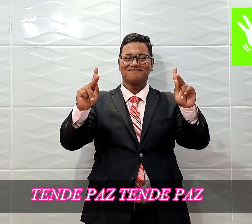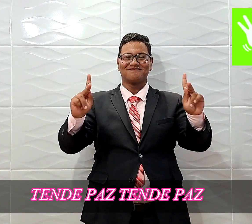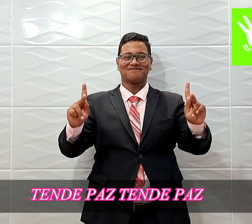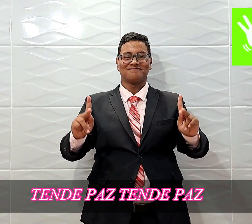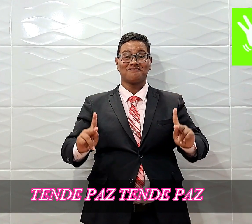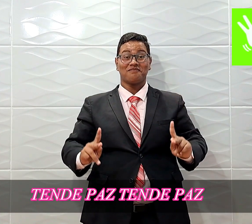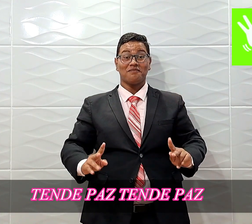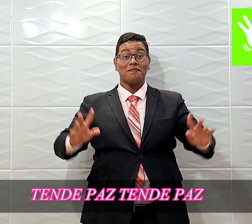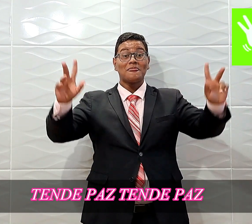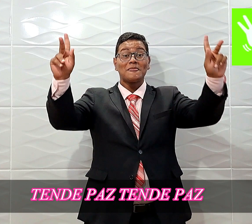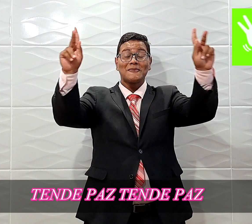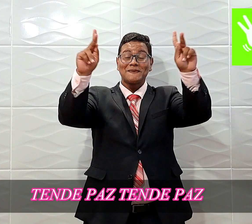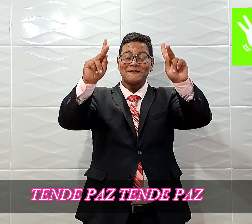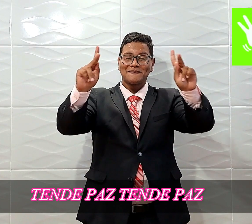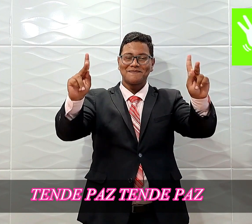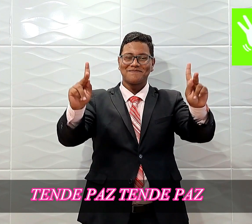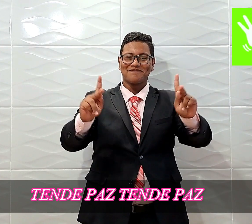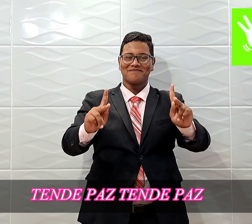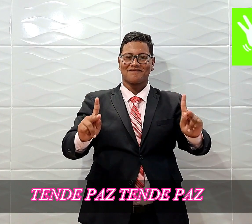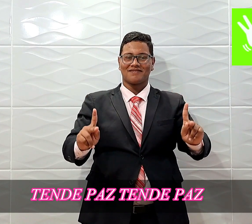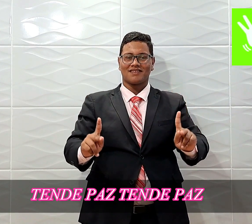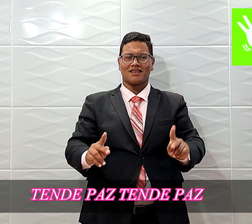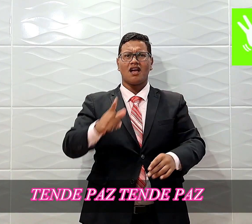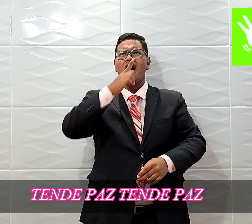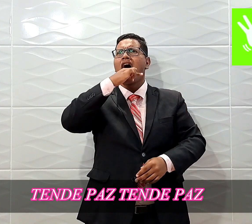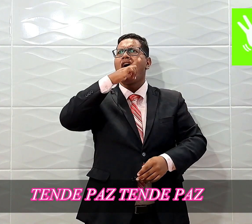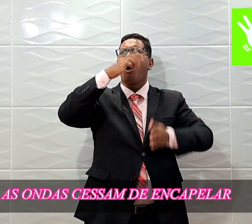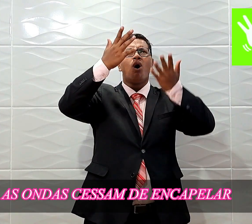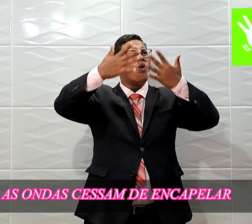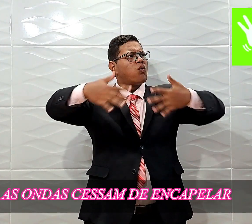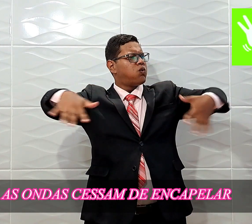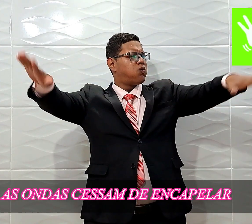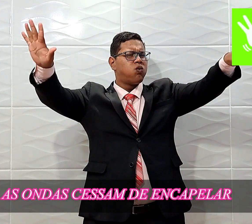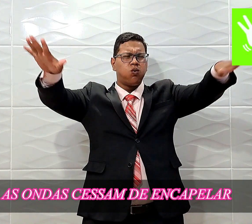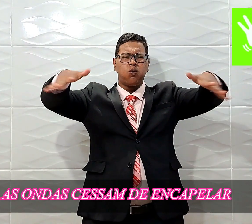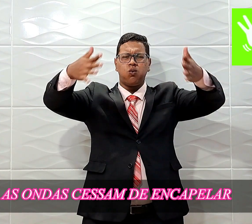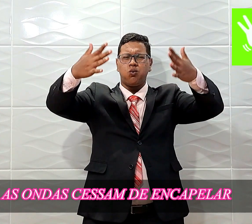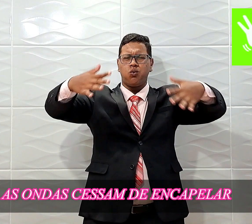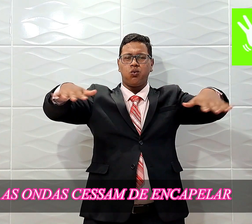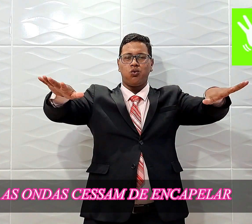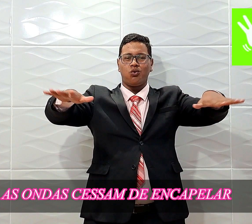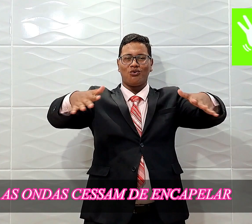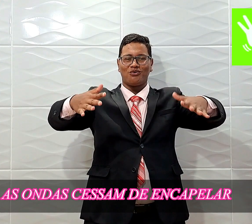paz, tente paz As ondas cessam de